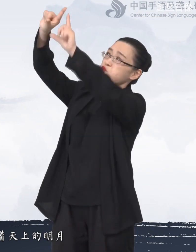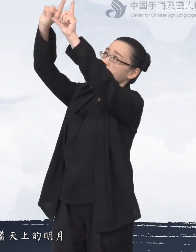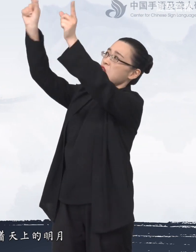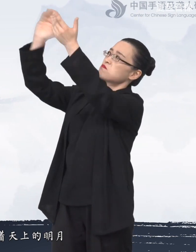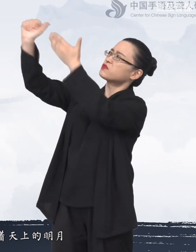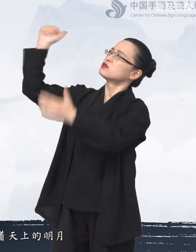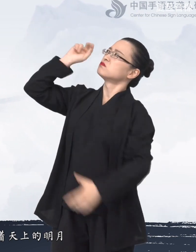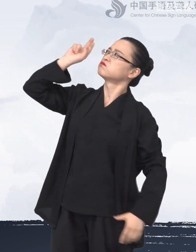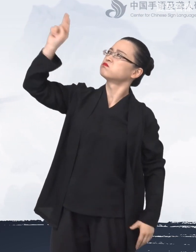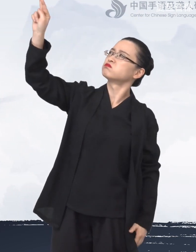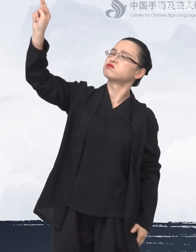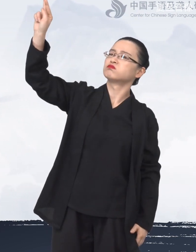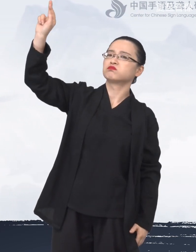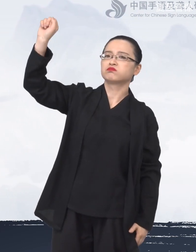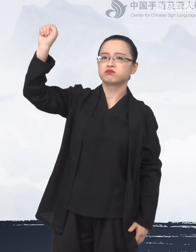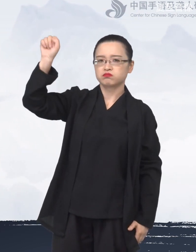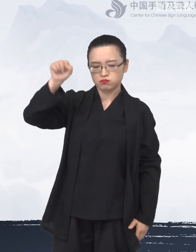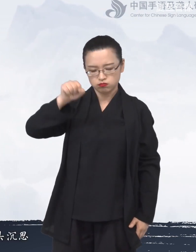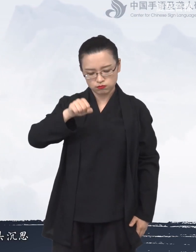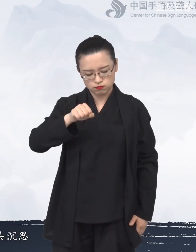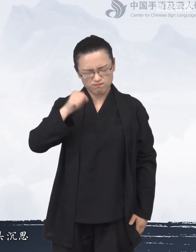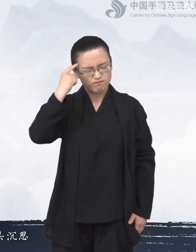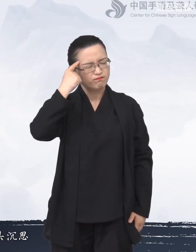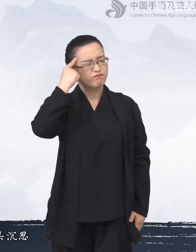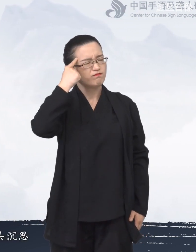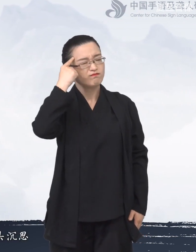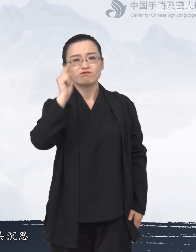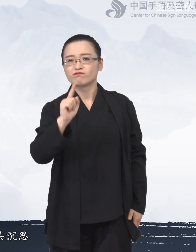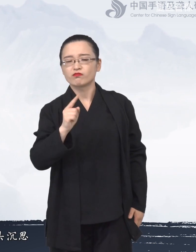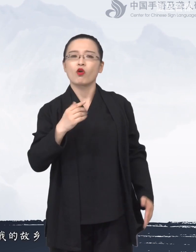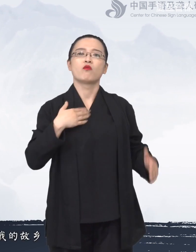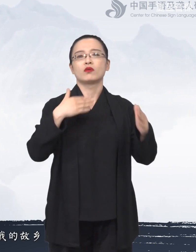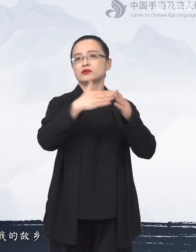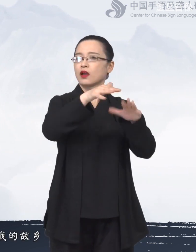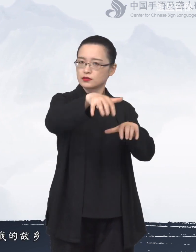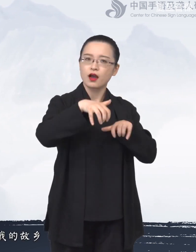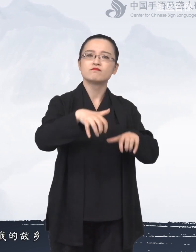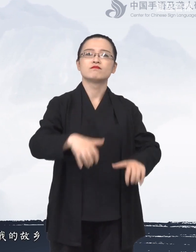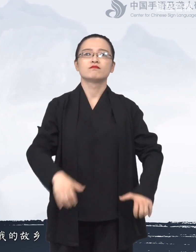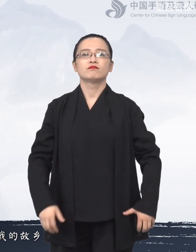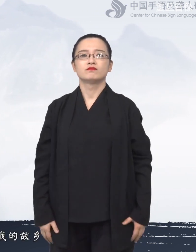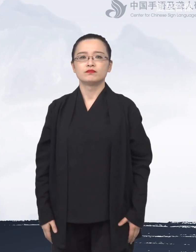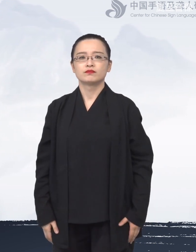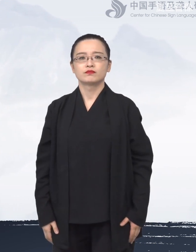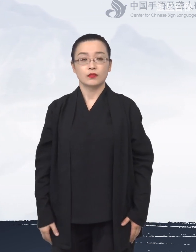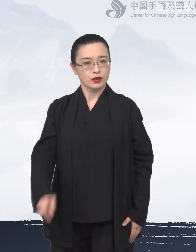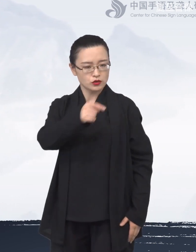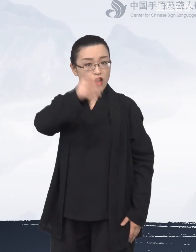上的明月，低头沉思，想念我的故乡。